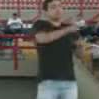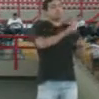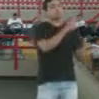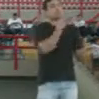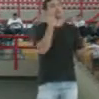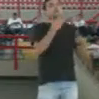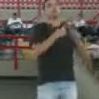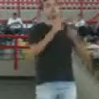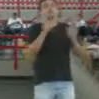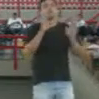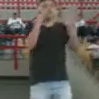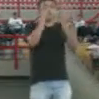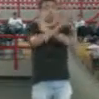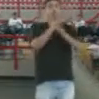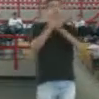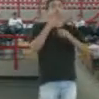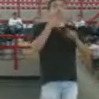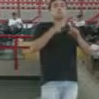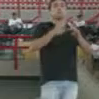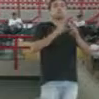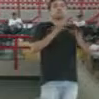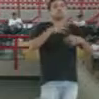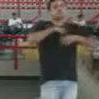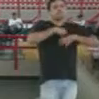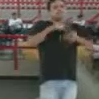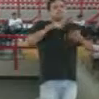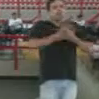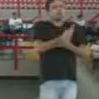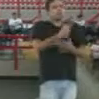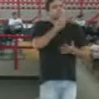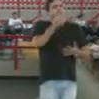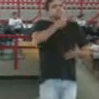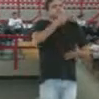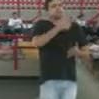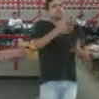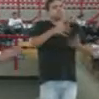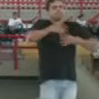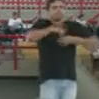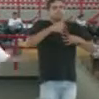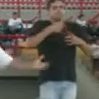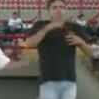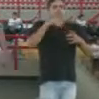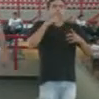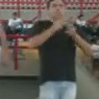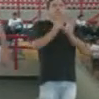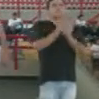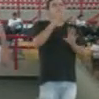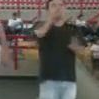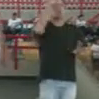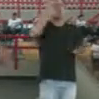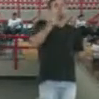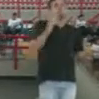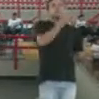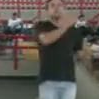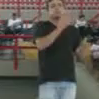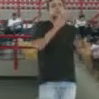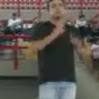está perguntando o que foi que causou a ironia, o que foi que gerou o riso sobre a